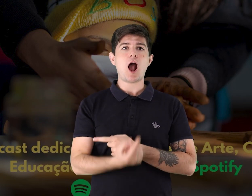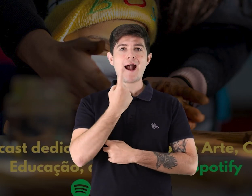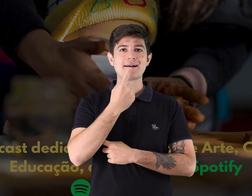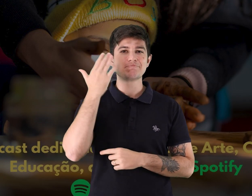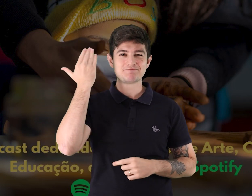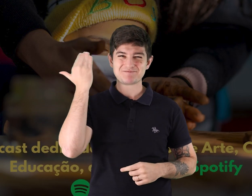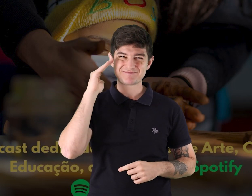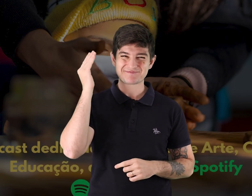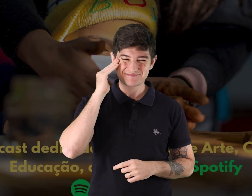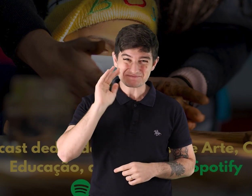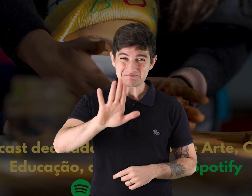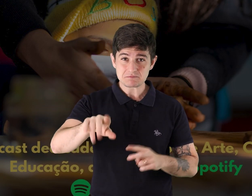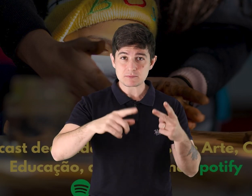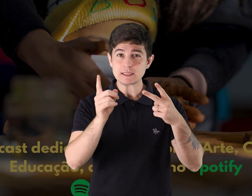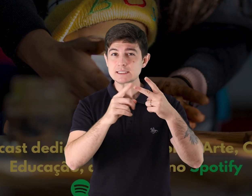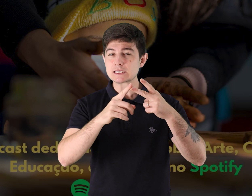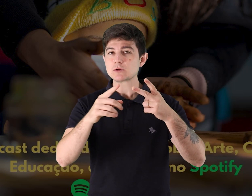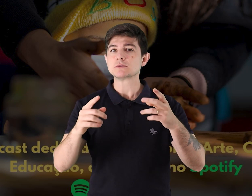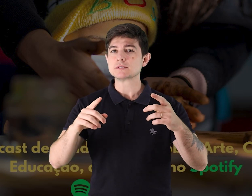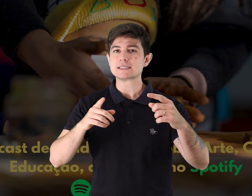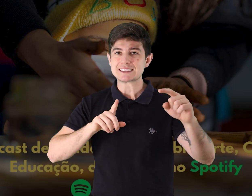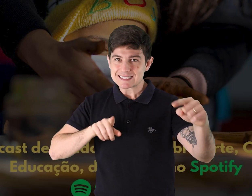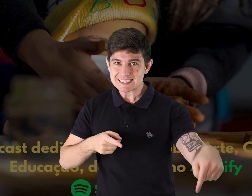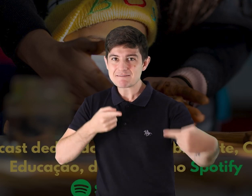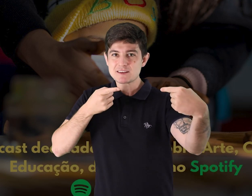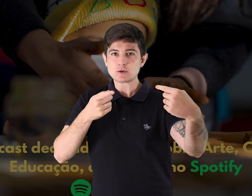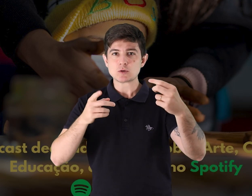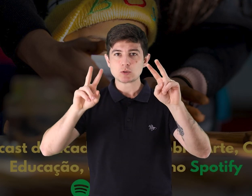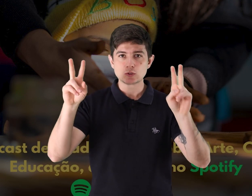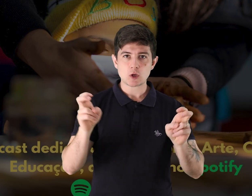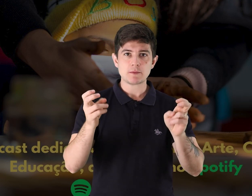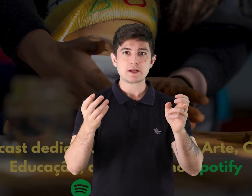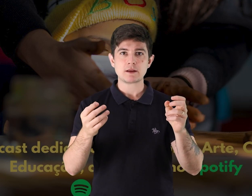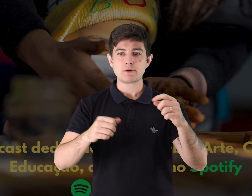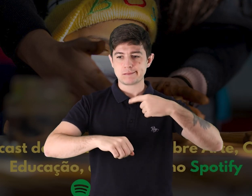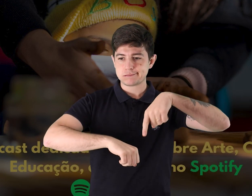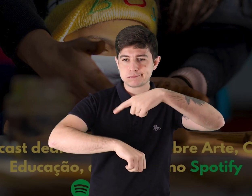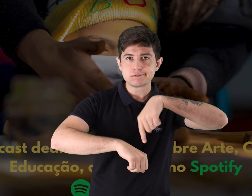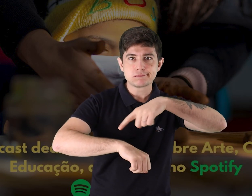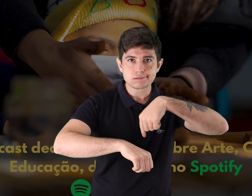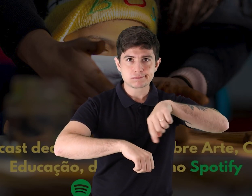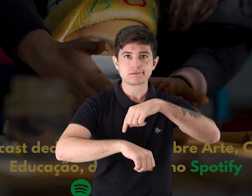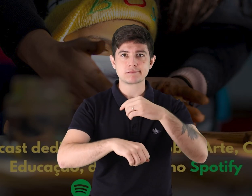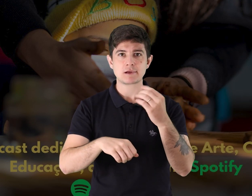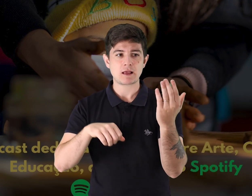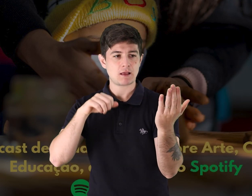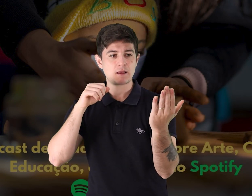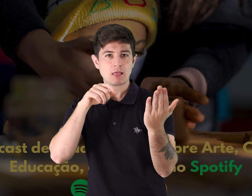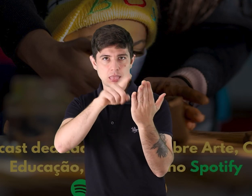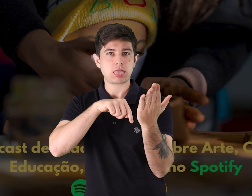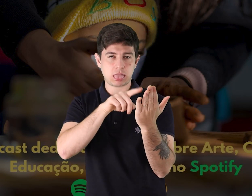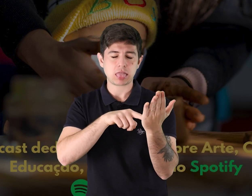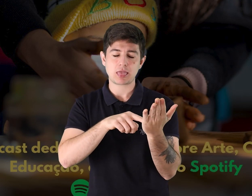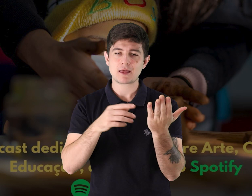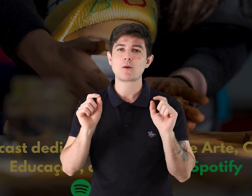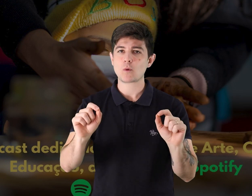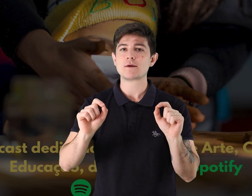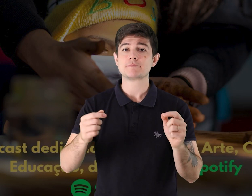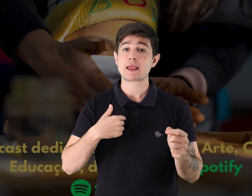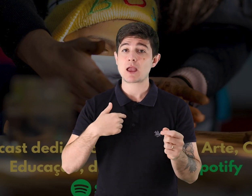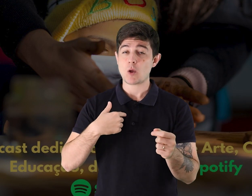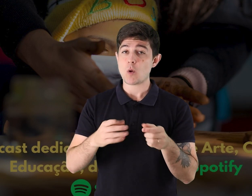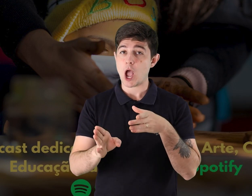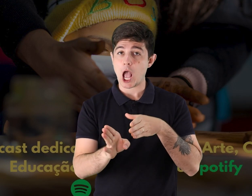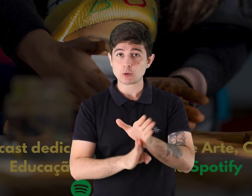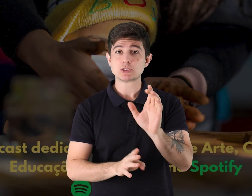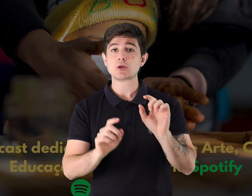de virar a chave. No segundo desafio, quando eu falo do excesso das telas, eu aconselho